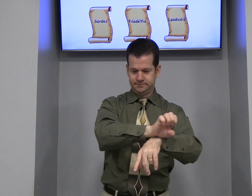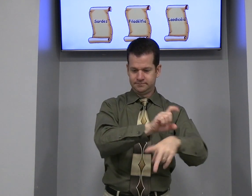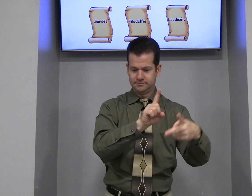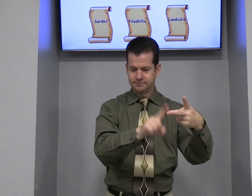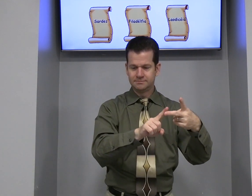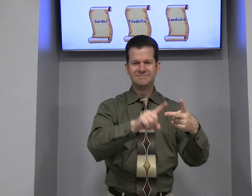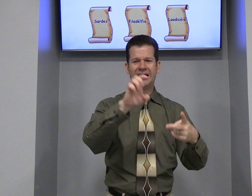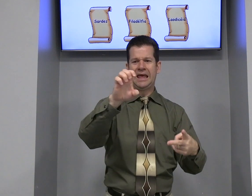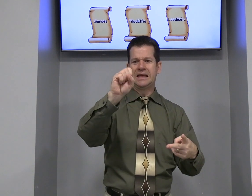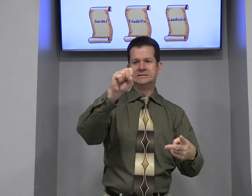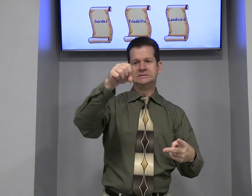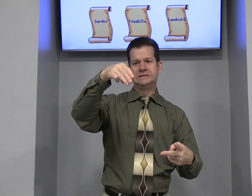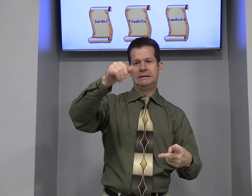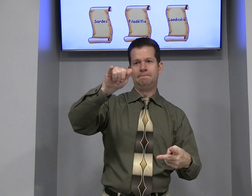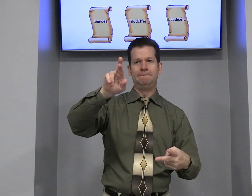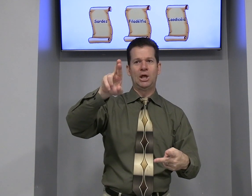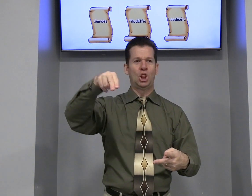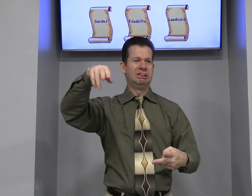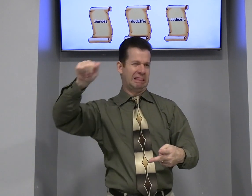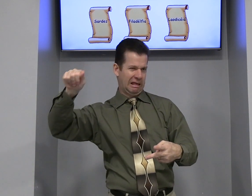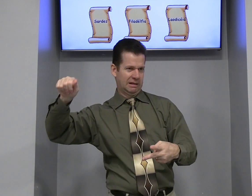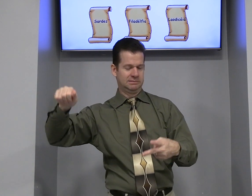mandou para eles. Segundo, Esmirna,